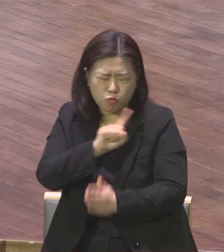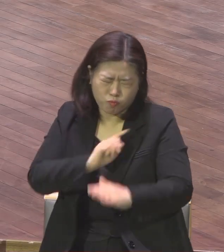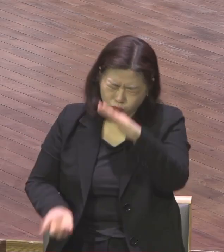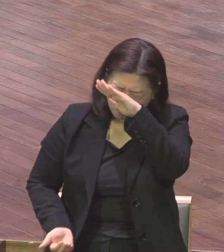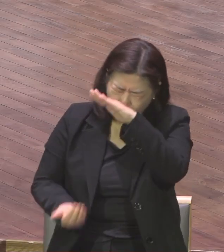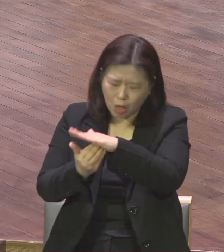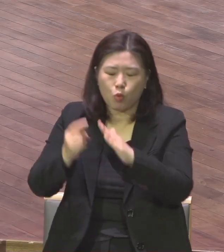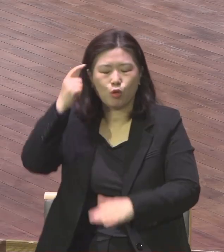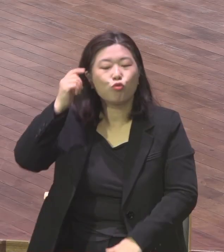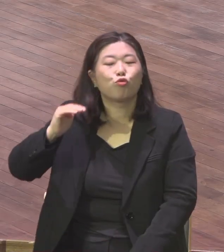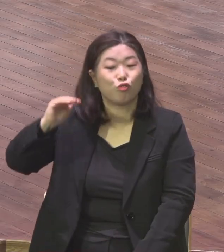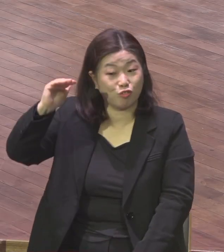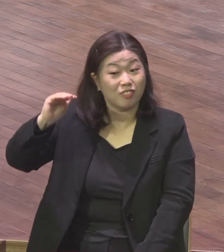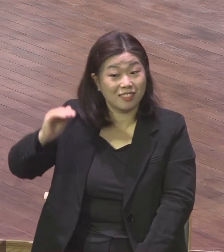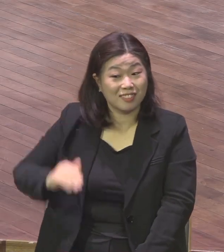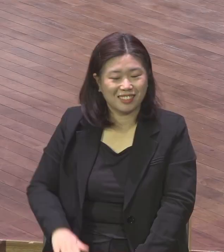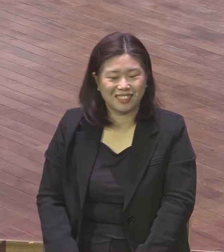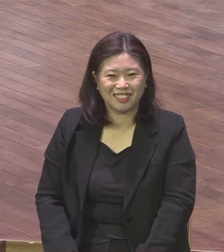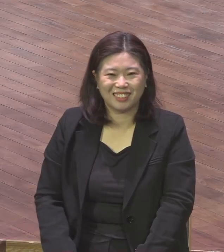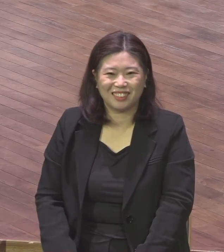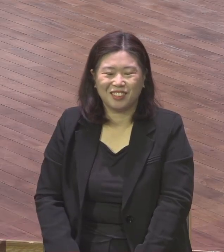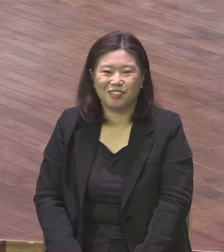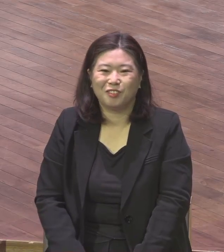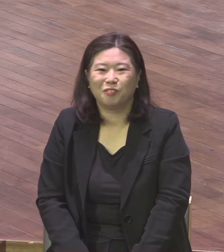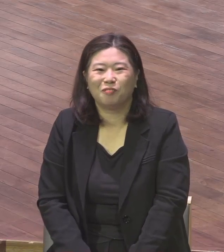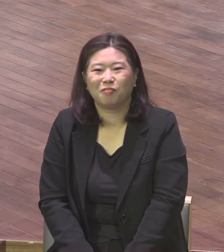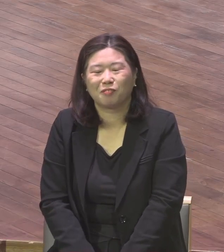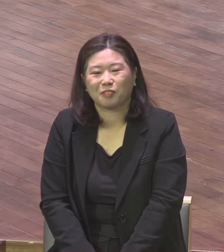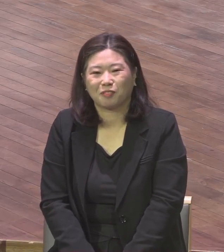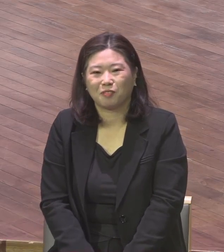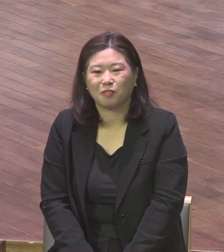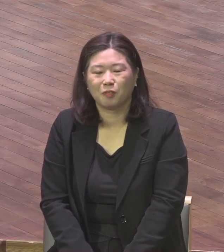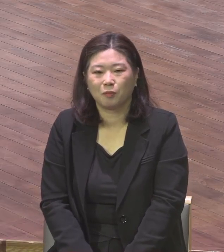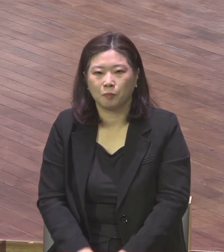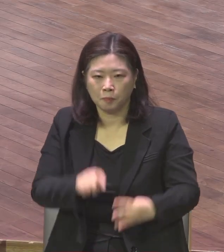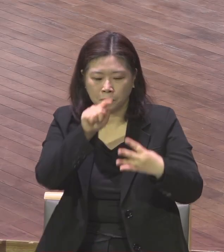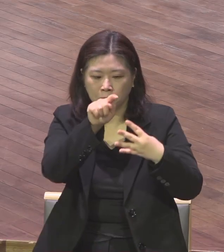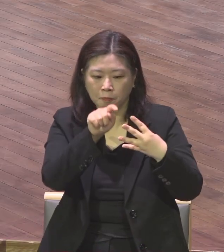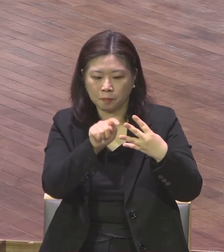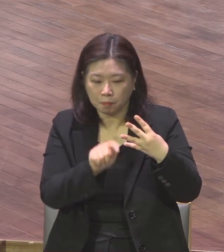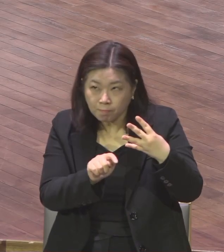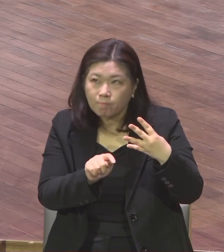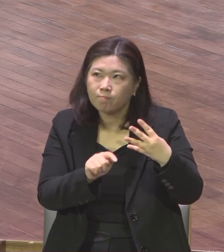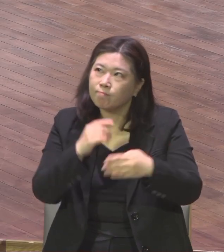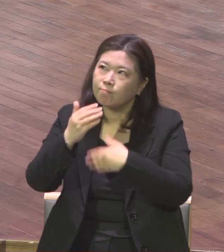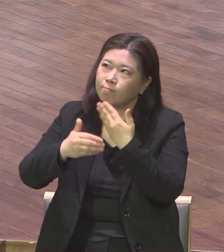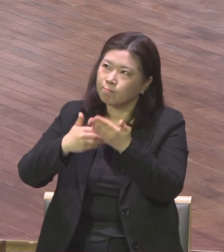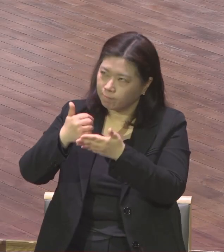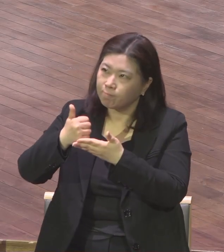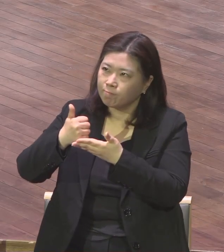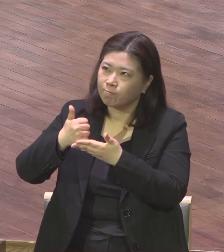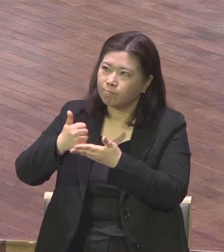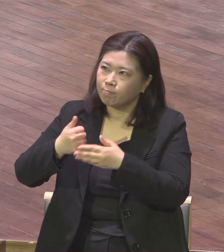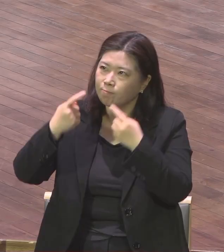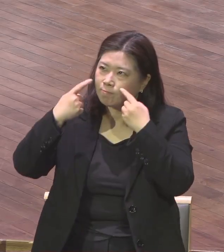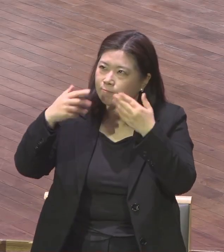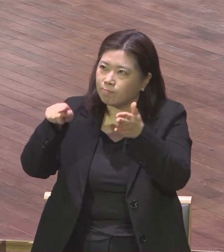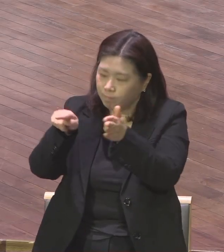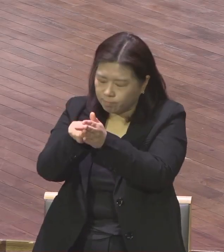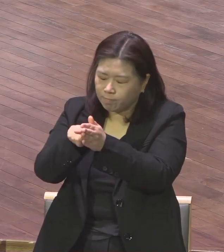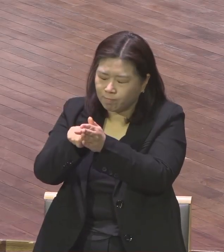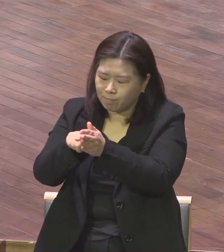기도 하나님 응답해 주실 하나님을 바라보고 감사합니다. 여러분, 아내를 바라보고 뭐요?